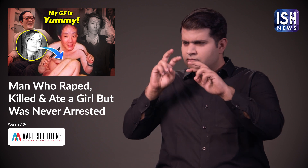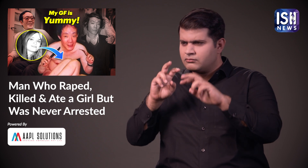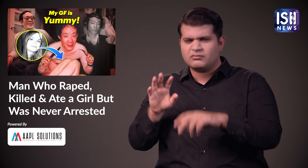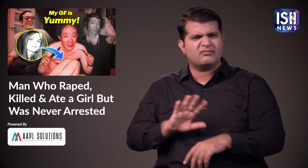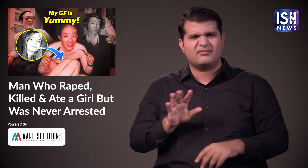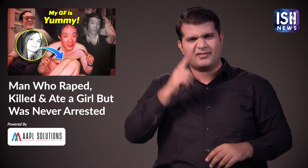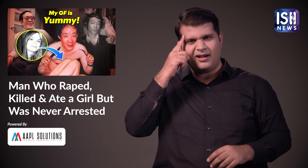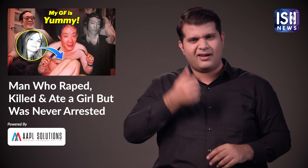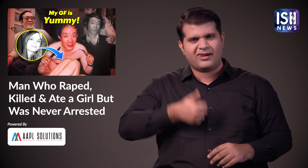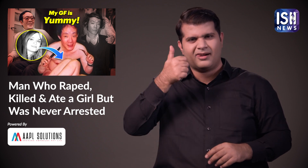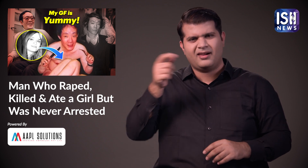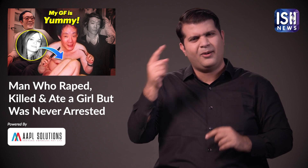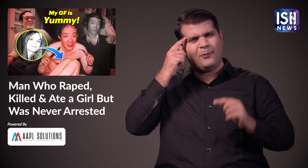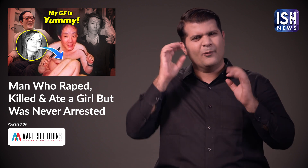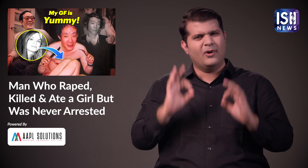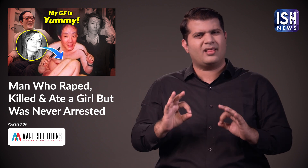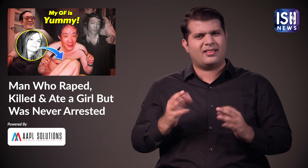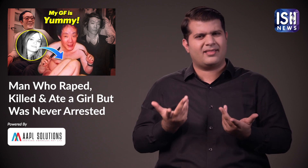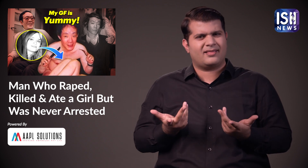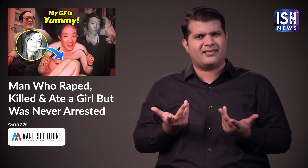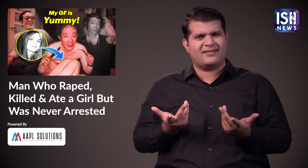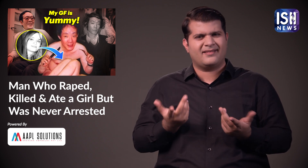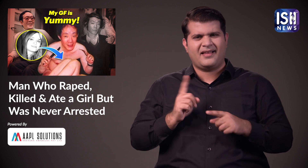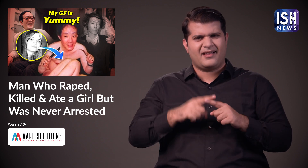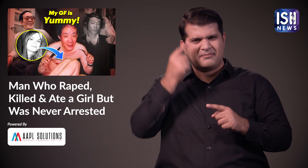तरह सामान्य और समझदार पाया।